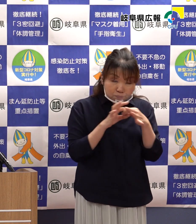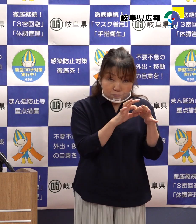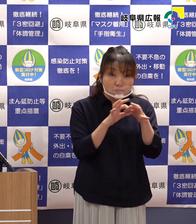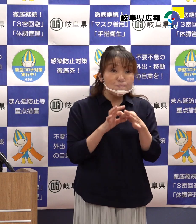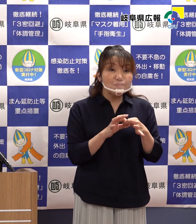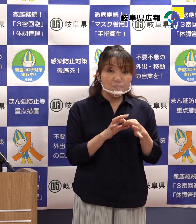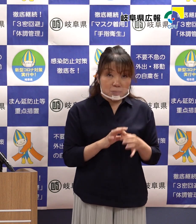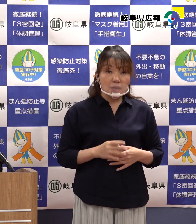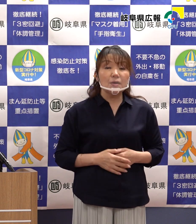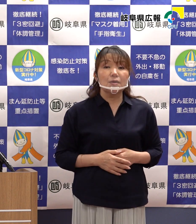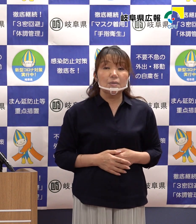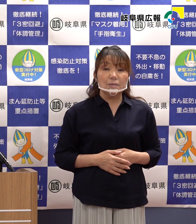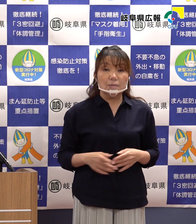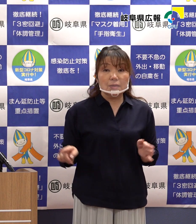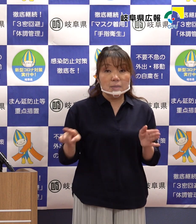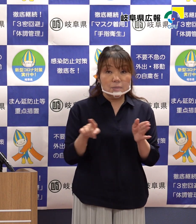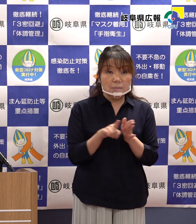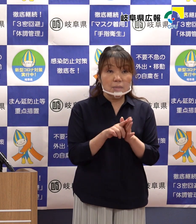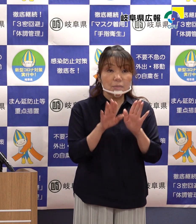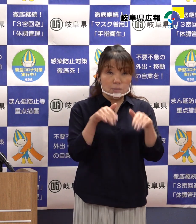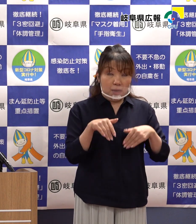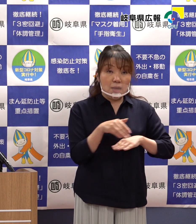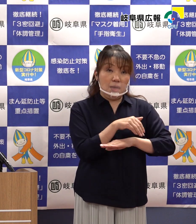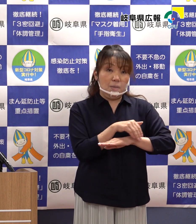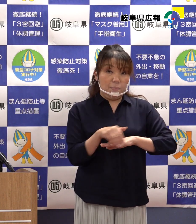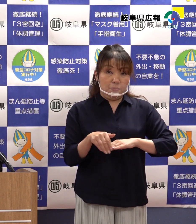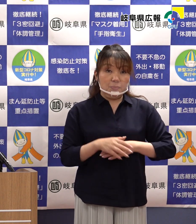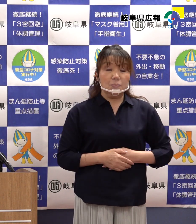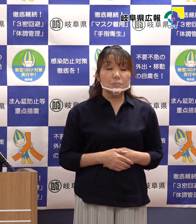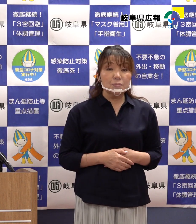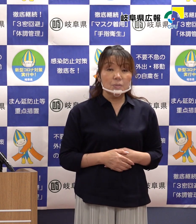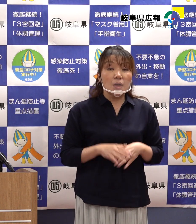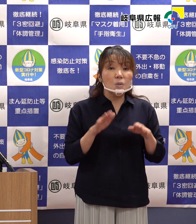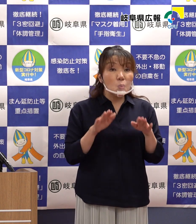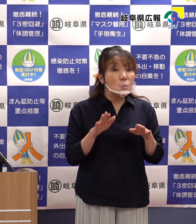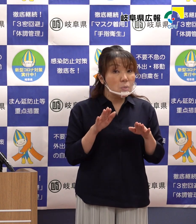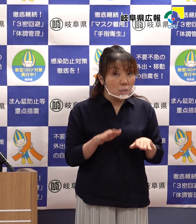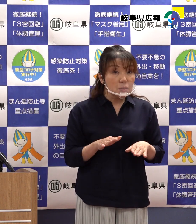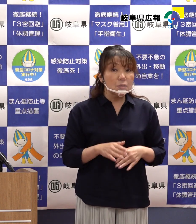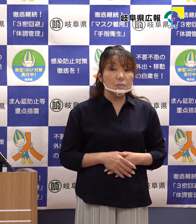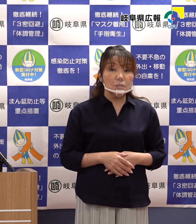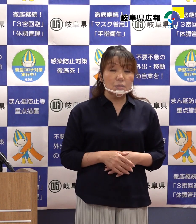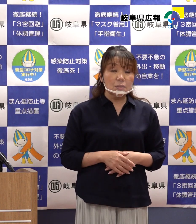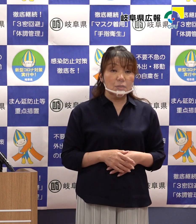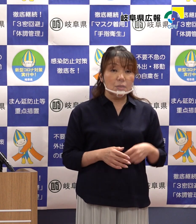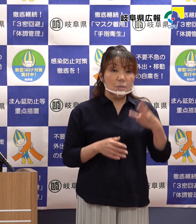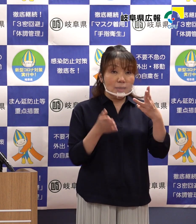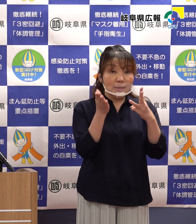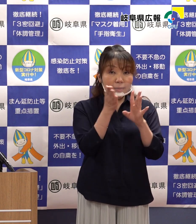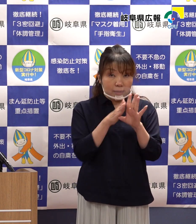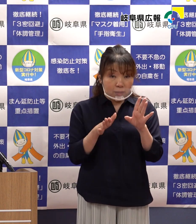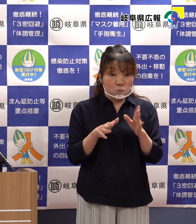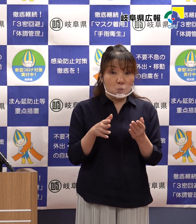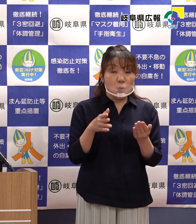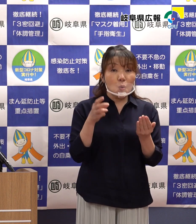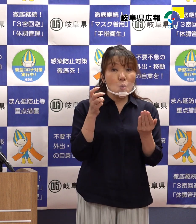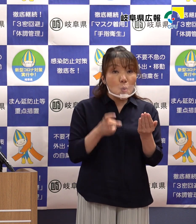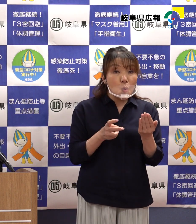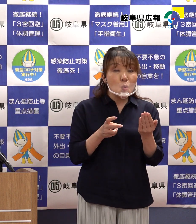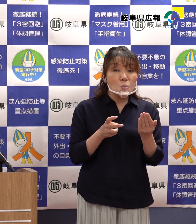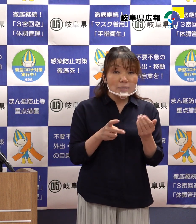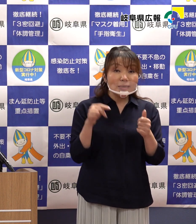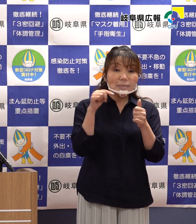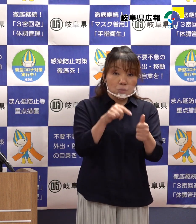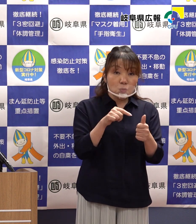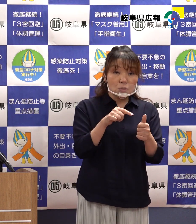ら得てきたつもりなんですけども、今回3県とも法的な措置の対象になったわ